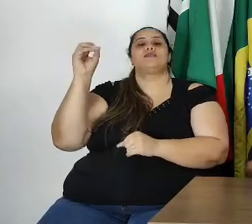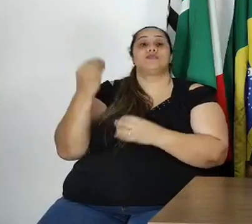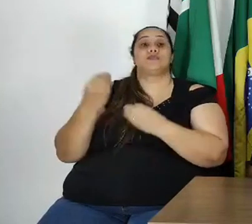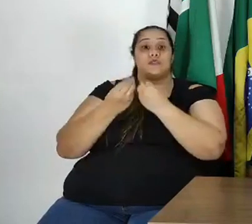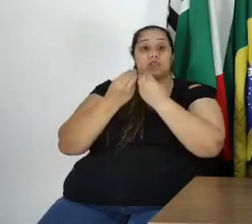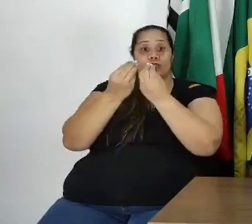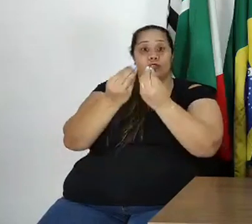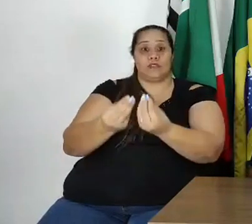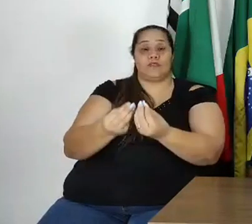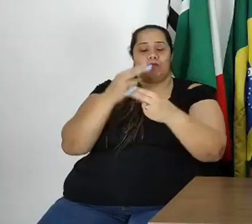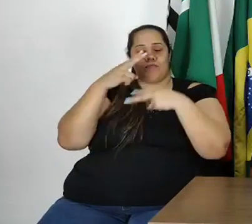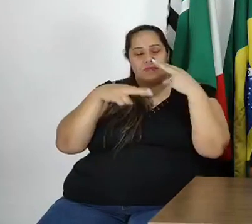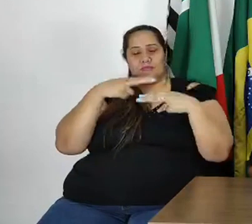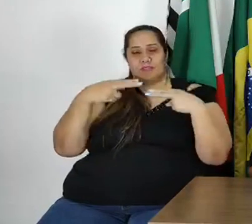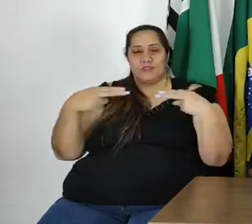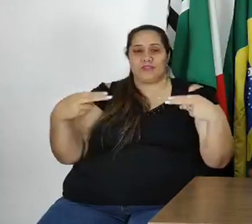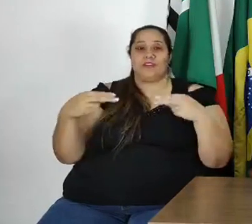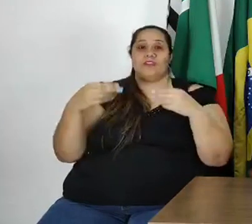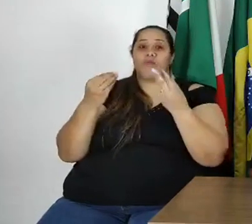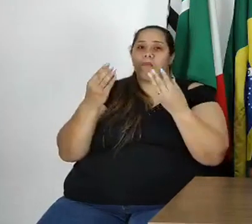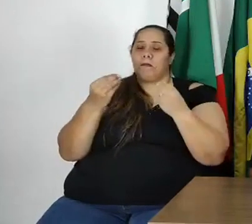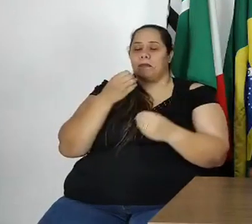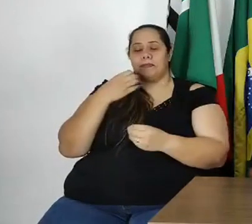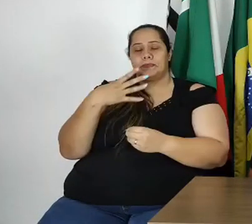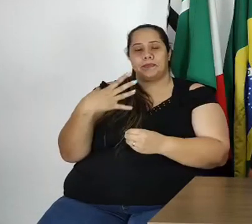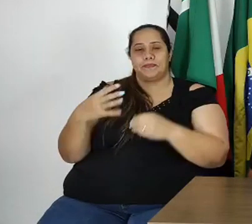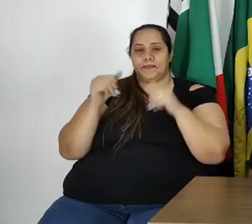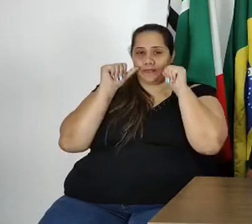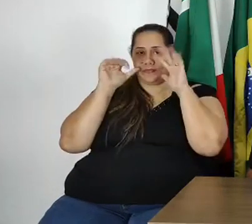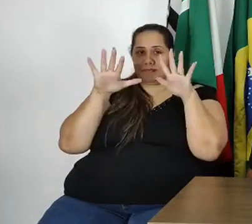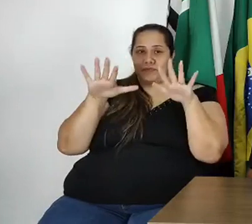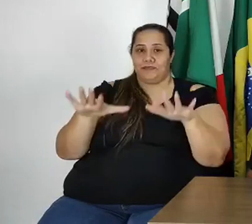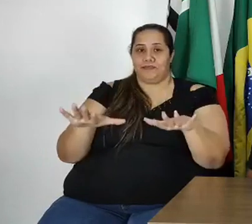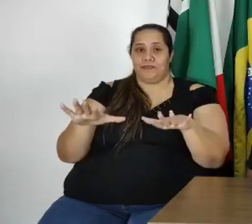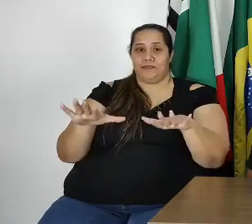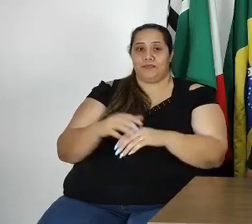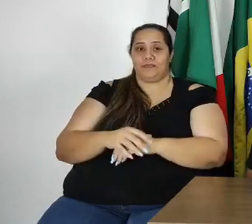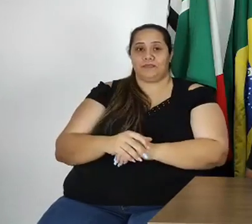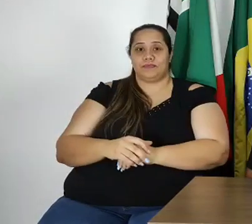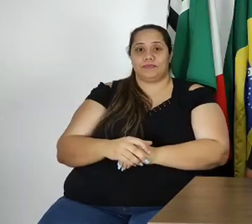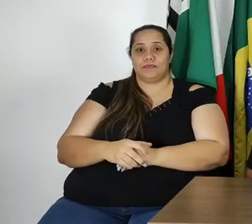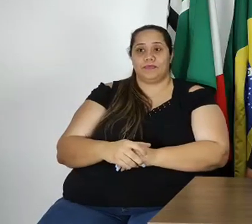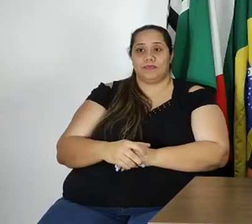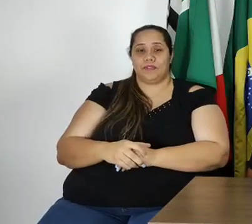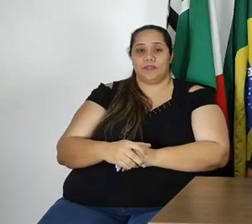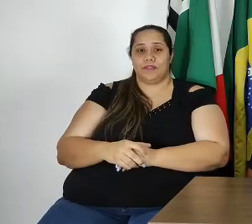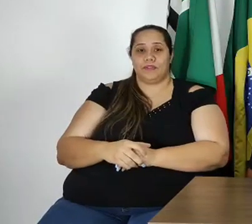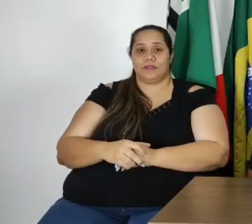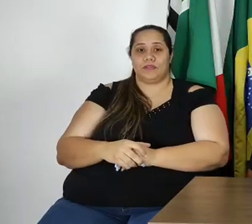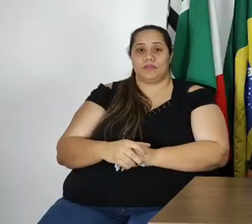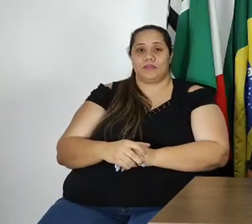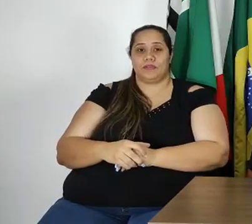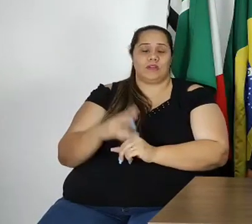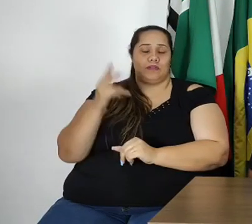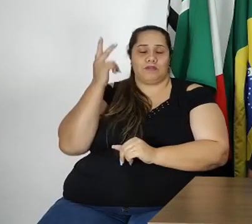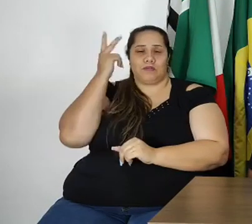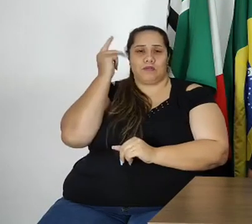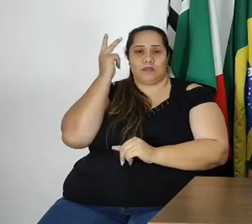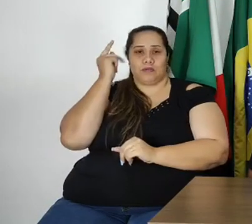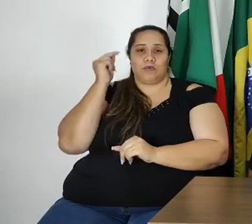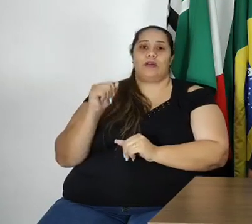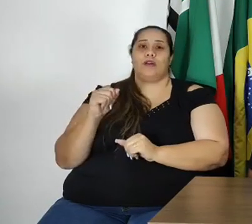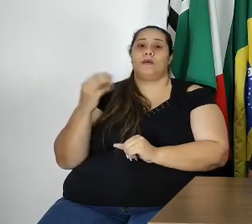um presente maravilhoso, uma herança abençoada. E normalmente, quando a gente